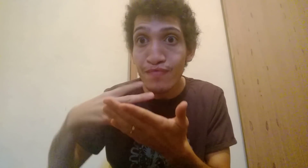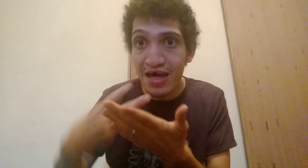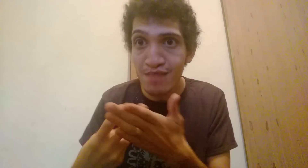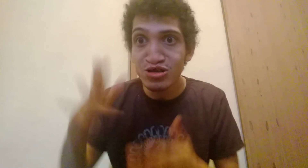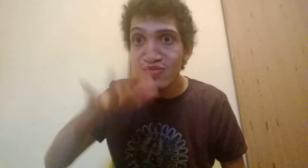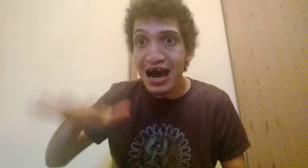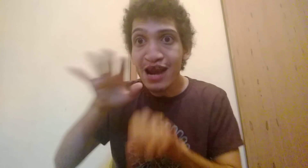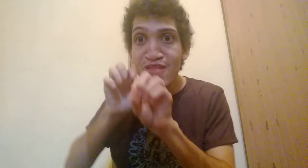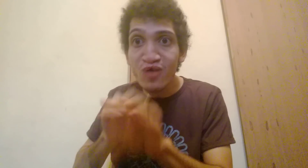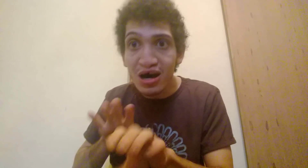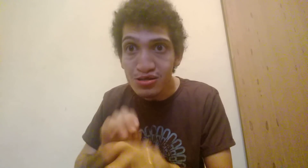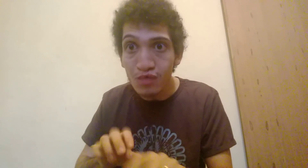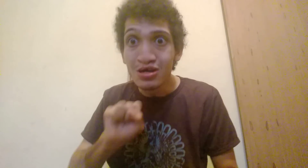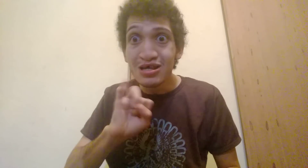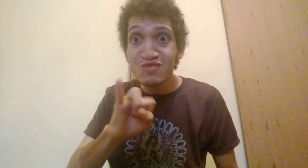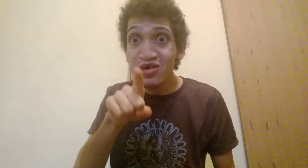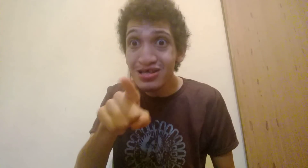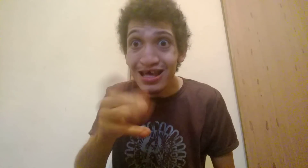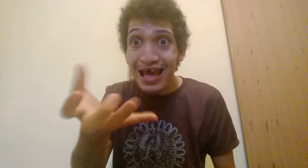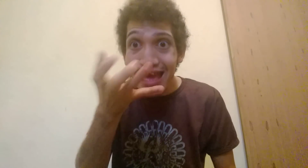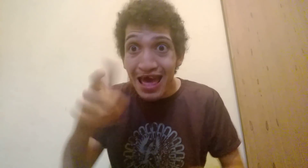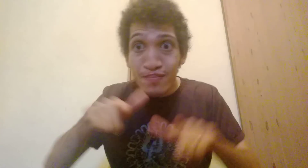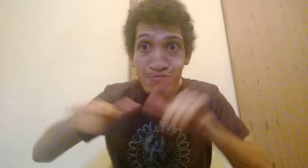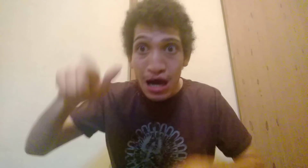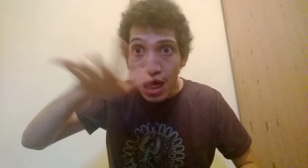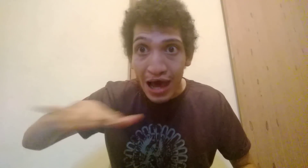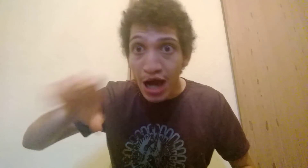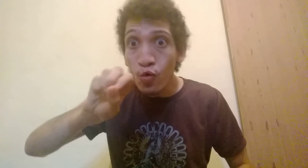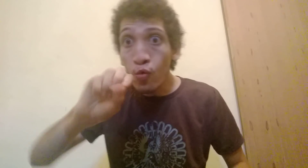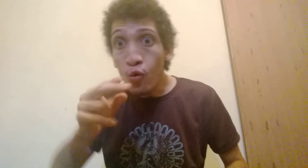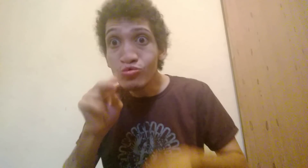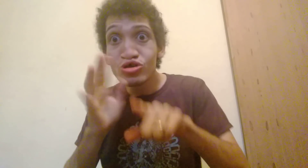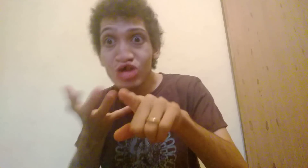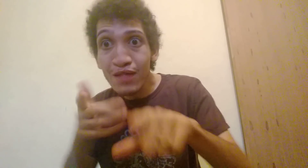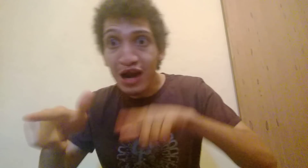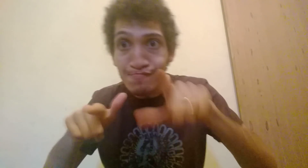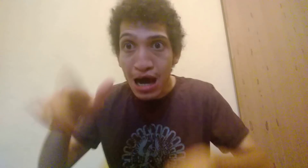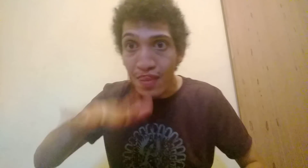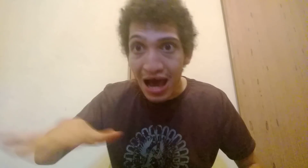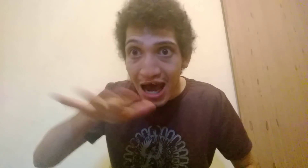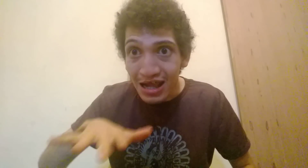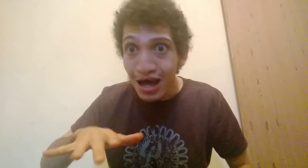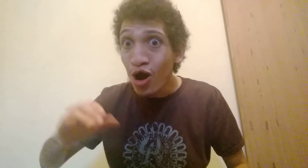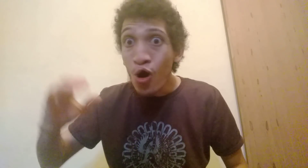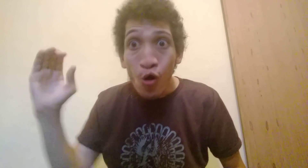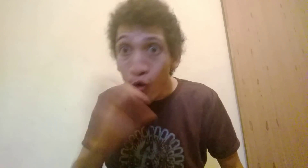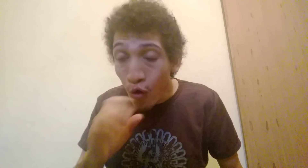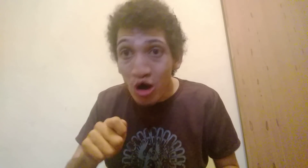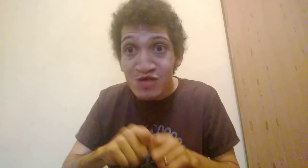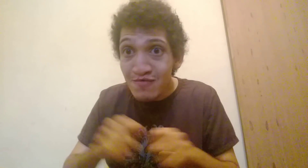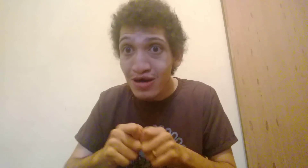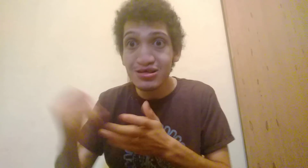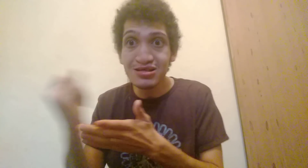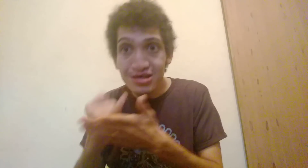intérprete na área de educação. Se você quer trabalhar na área ou já trabalha na área, pode nem fazer a